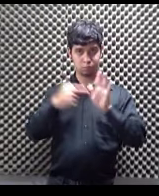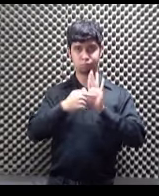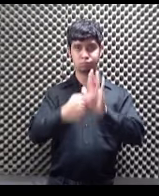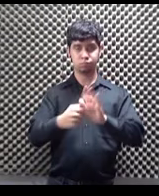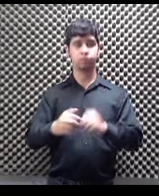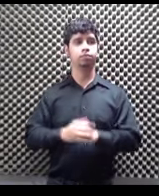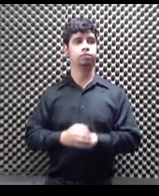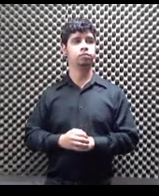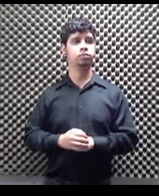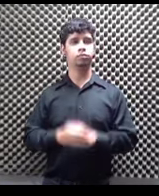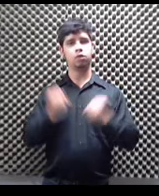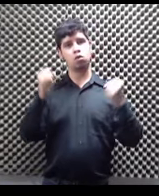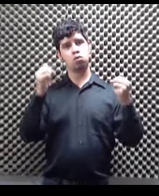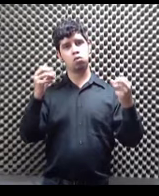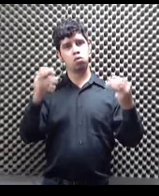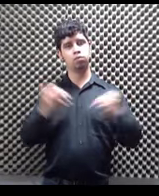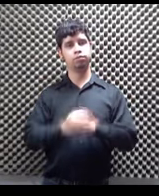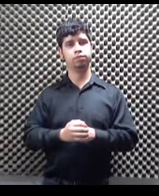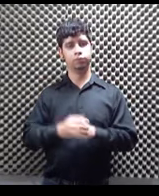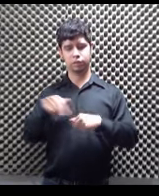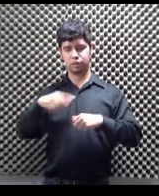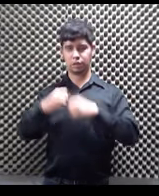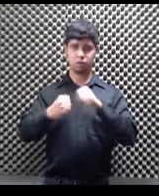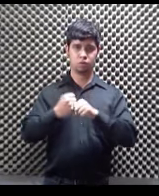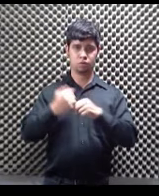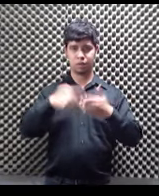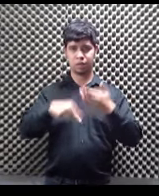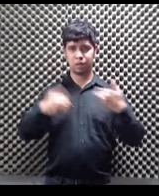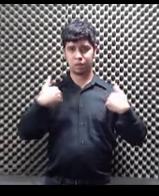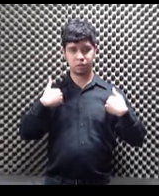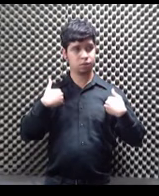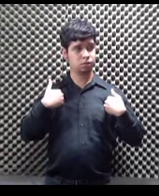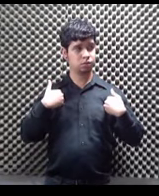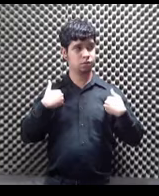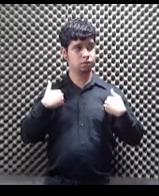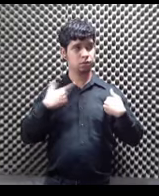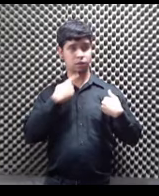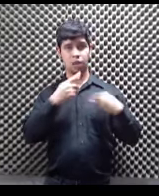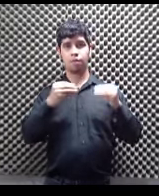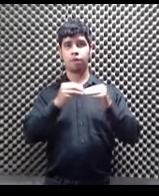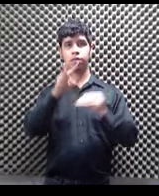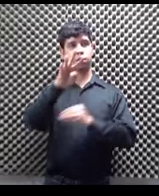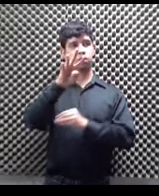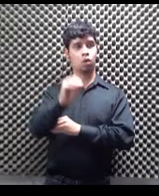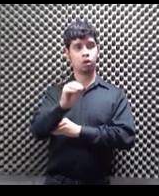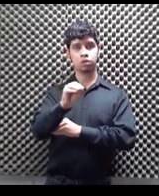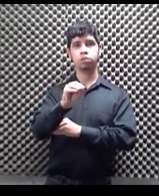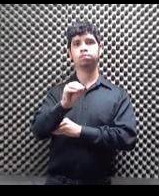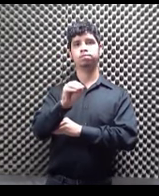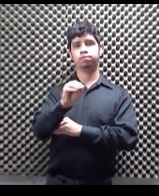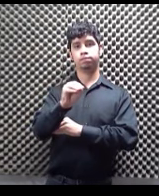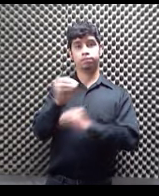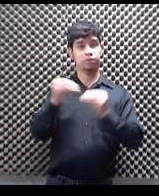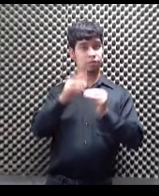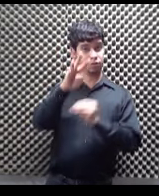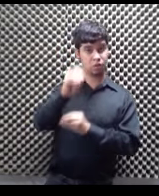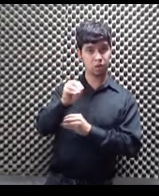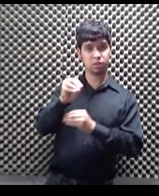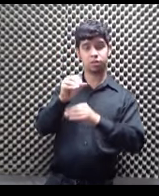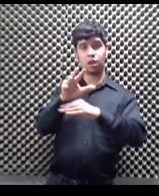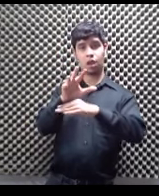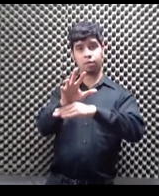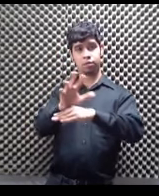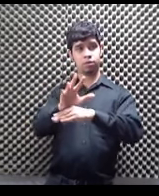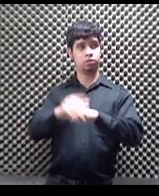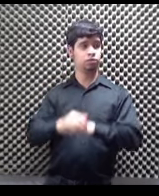interesante. Exacto. ¿Y, wow. ¿Y qué tienen este año? Aquí yo veo que dice más de 40. Más wow, de 40 razón. Películas. Mozart también no